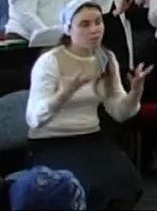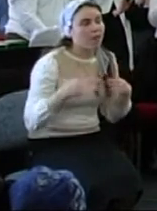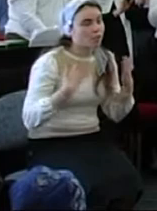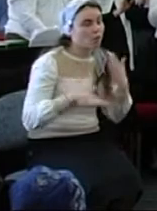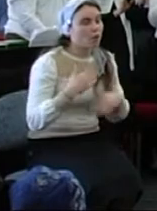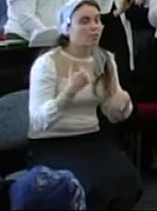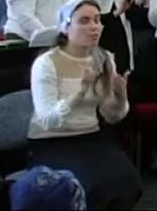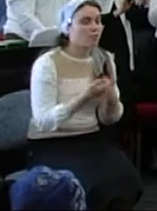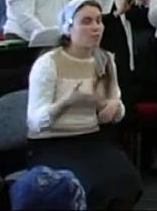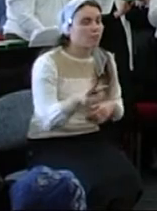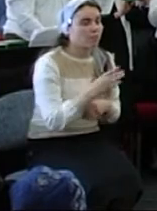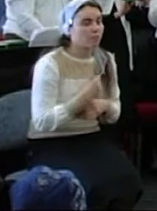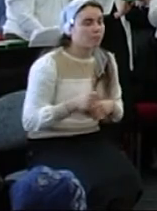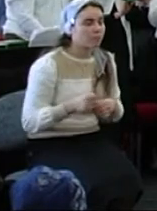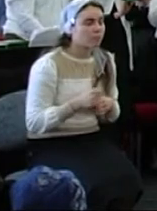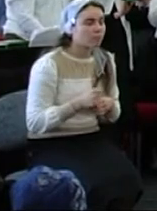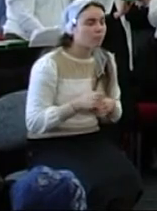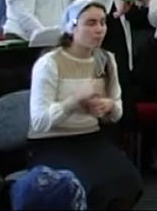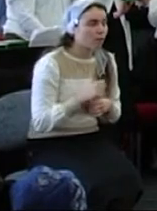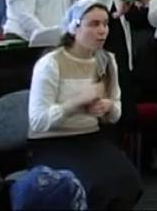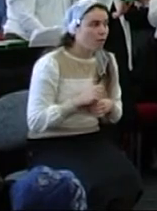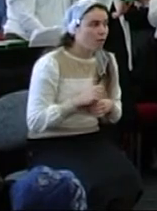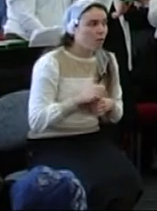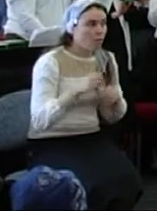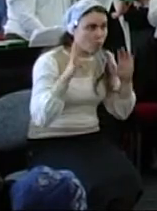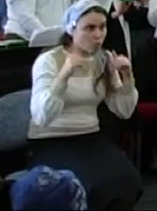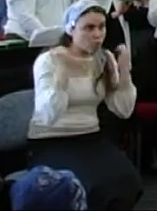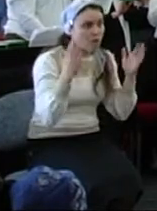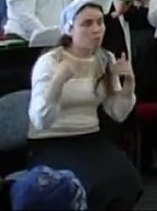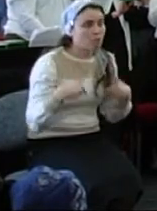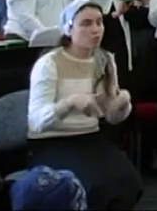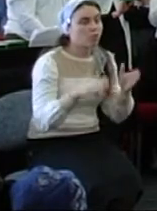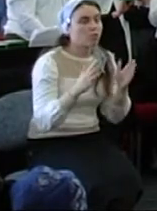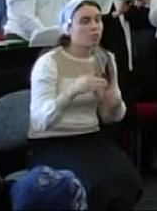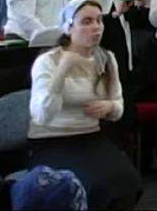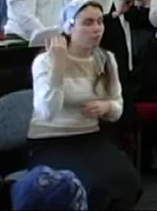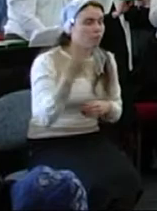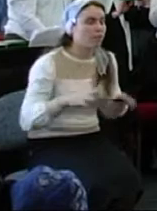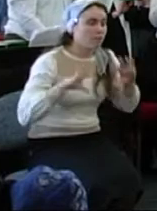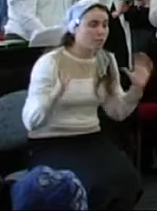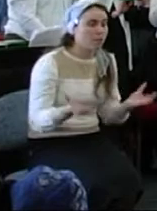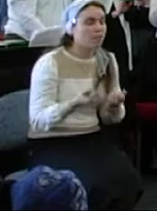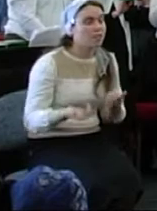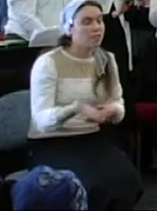тож прославмо рожденого, і спасіння нам